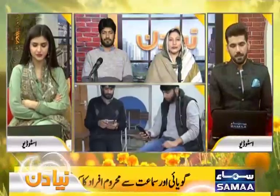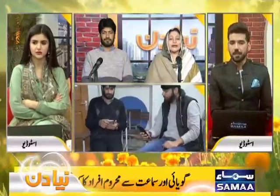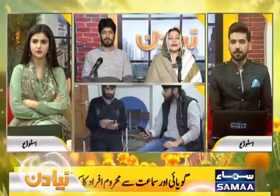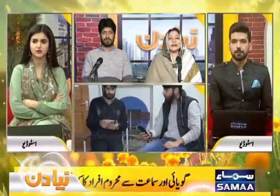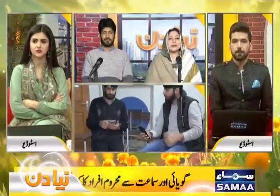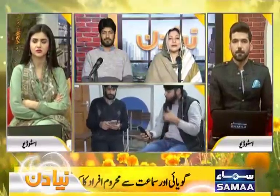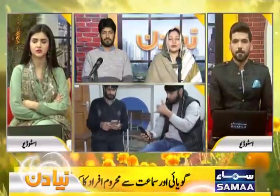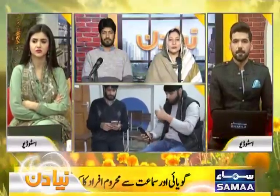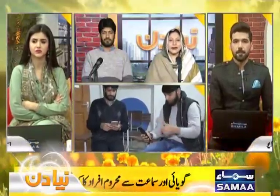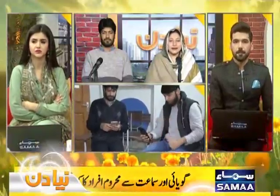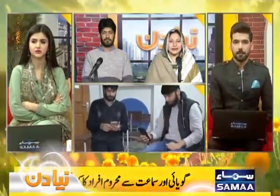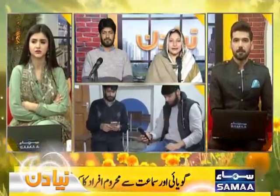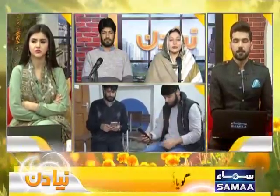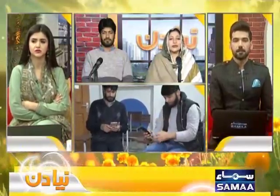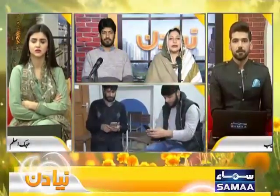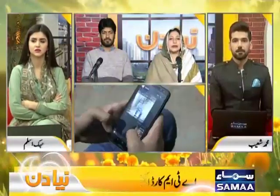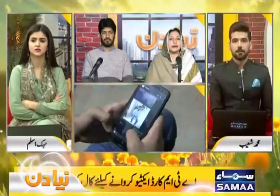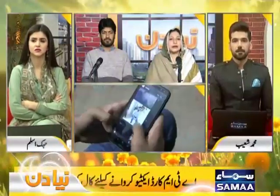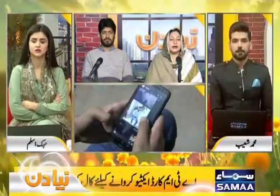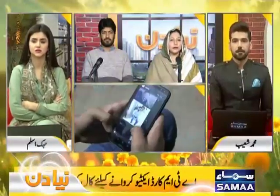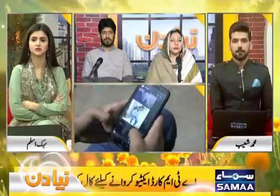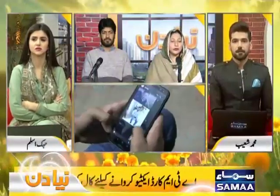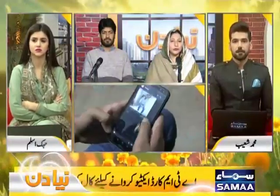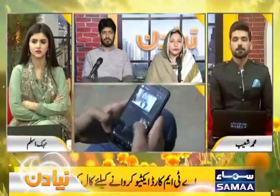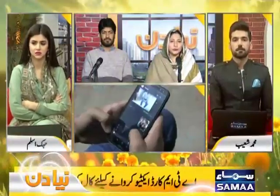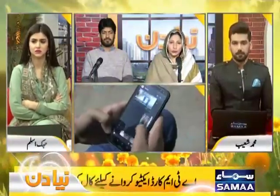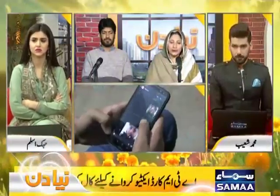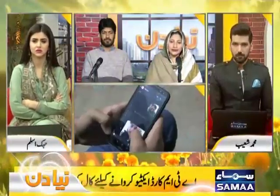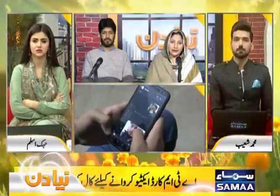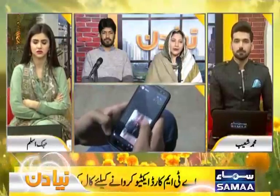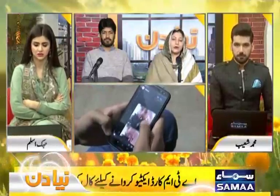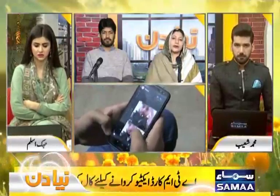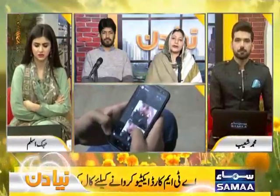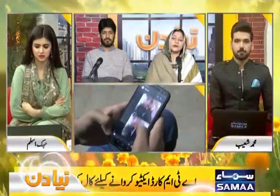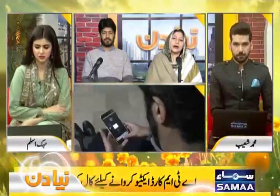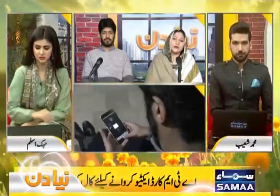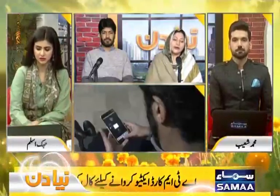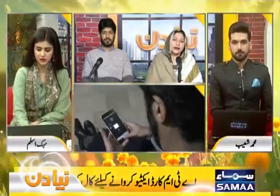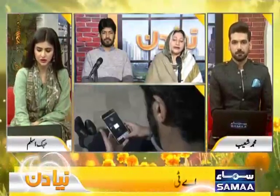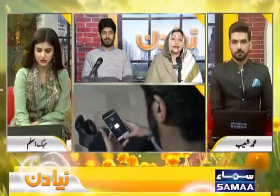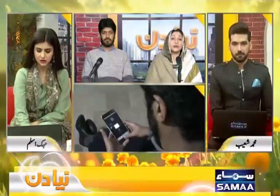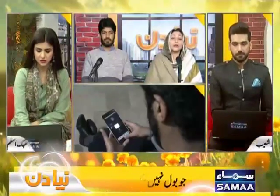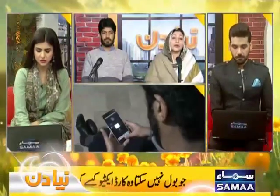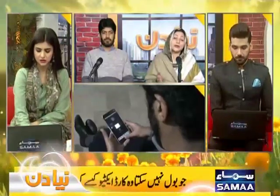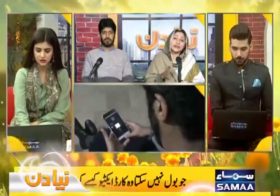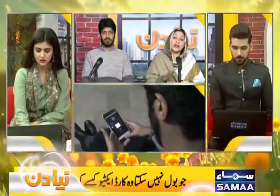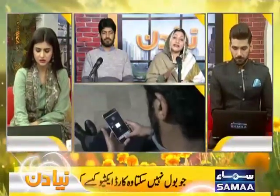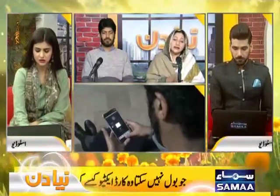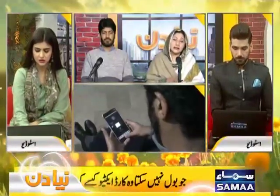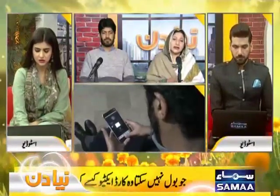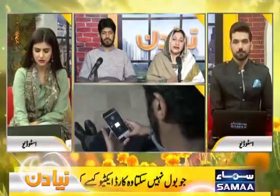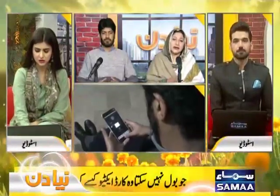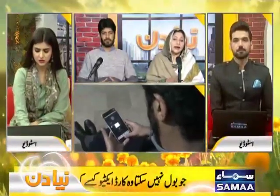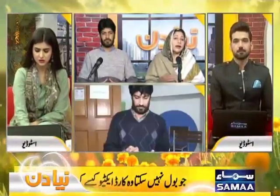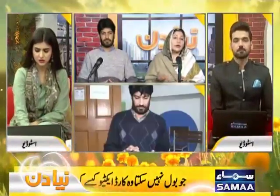नहीं करूंगी, लेकिन इसमें कुछ बैंक ऐसे हैं जिन्होंने अकाउंट भी खोल के दिए हैं और एटीएम कार्ड भी बना के दिए हैं, लेकिन उनकी वेरिफिकेशन का